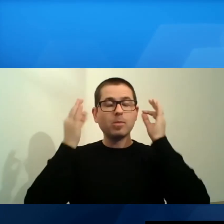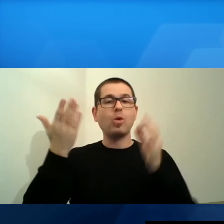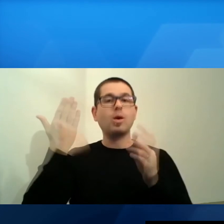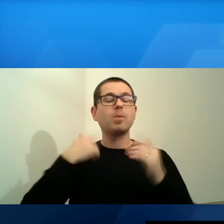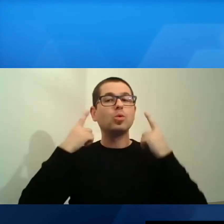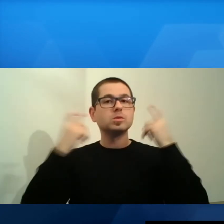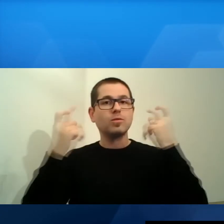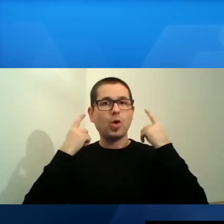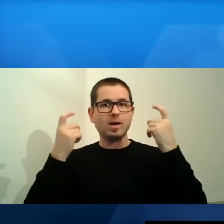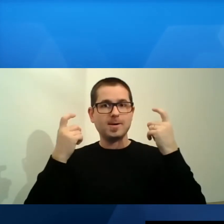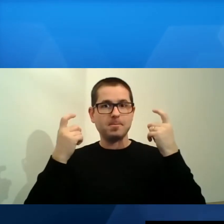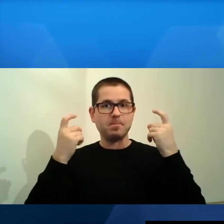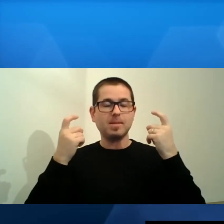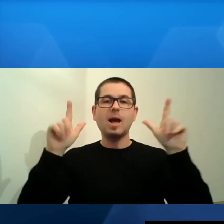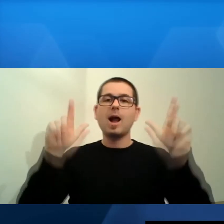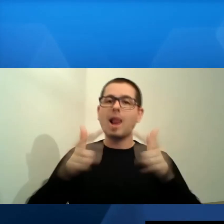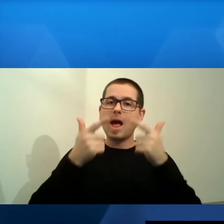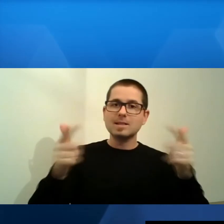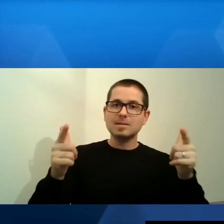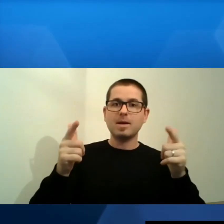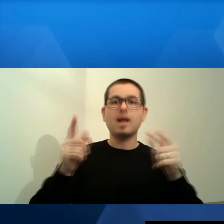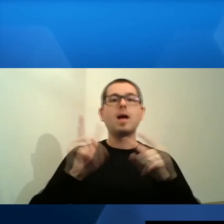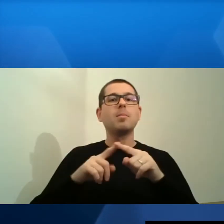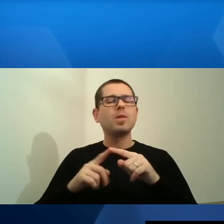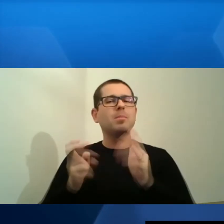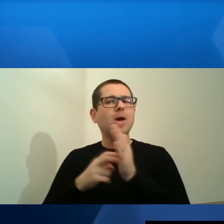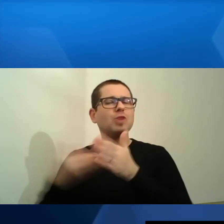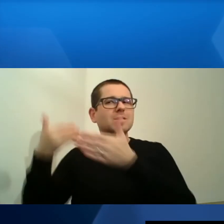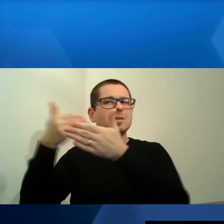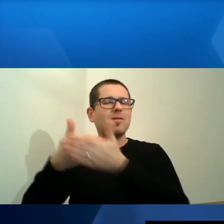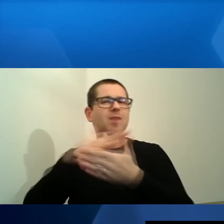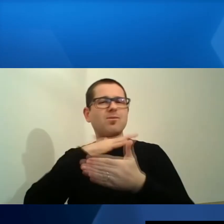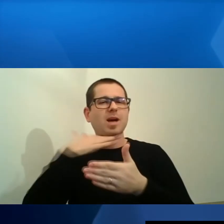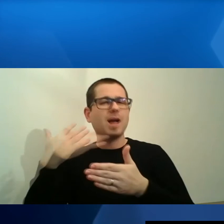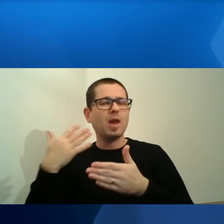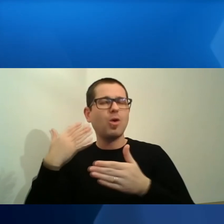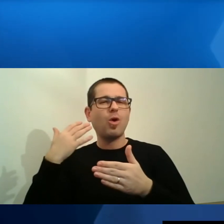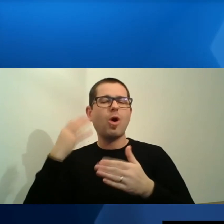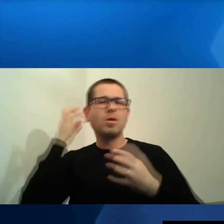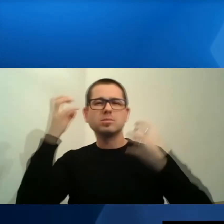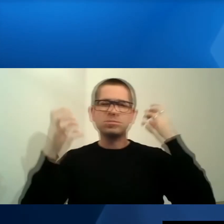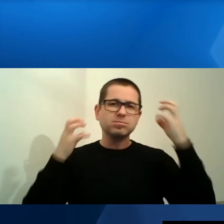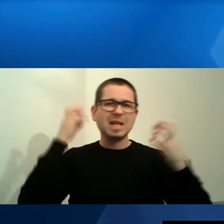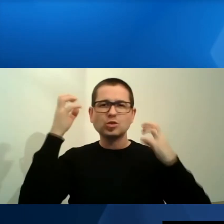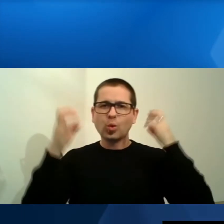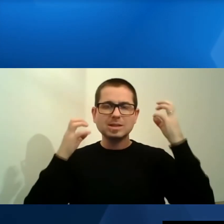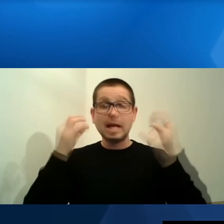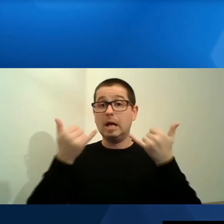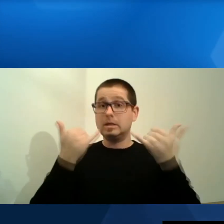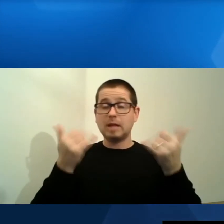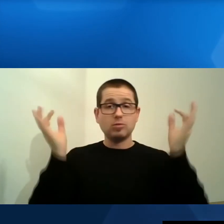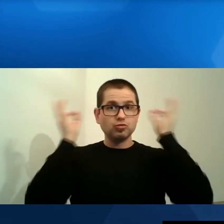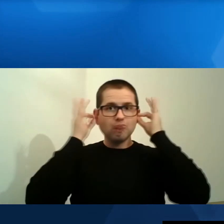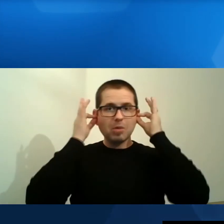zvok glasbe in na vrh njega še ena velika plast distorzije. Zdaj pa te distorzije